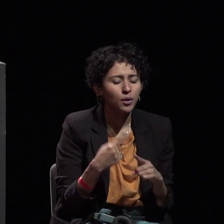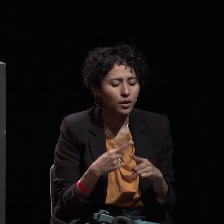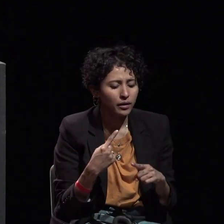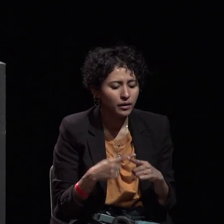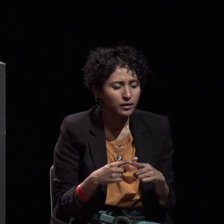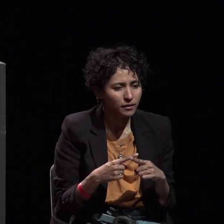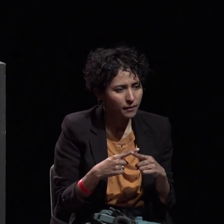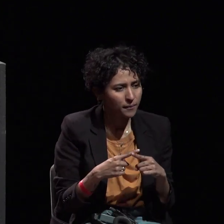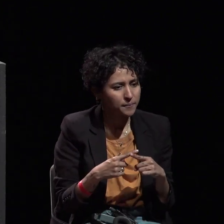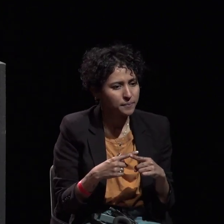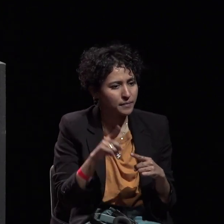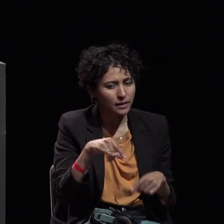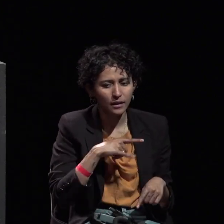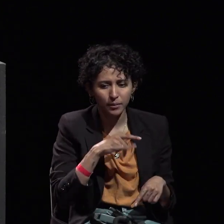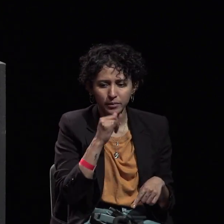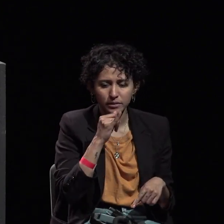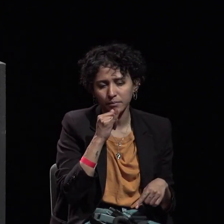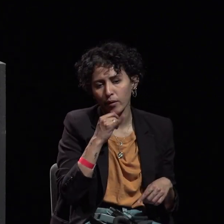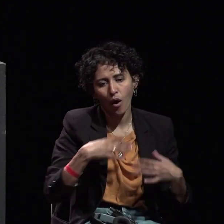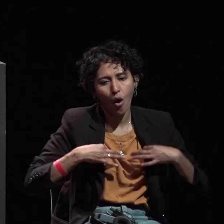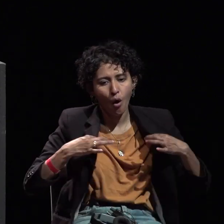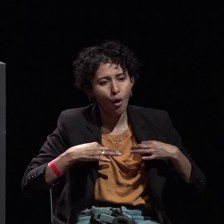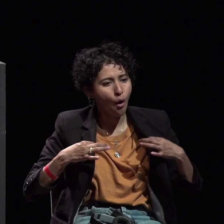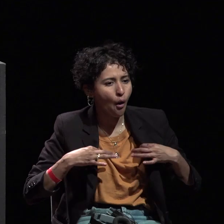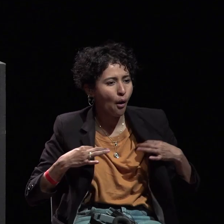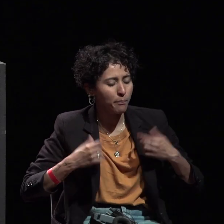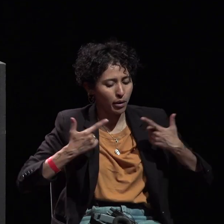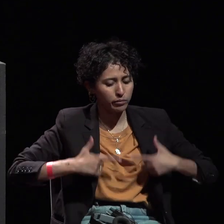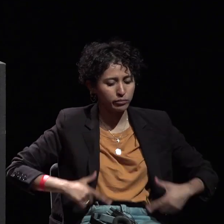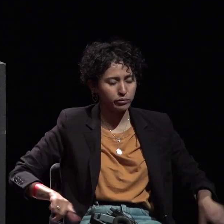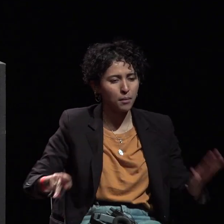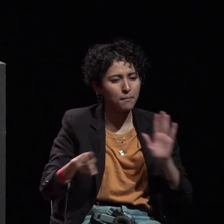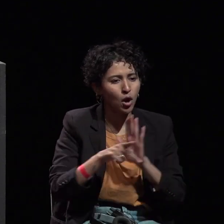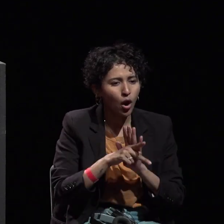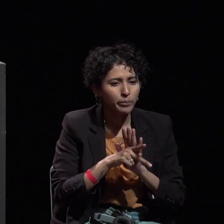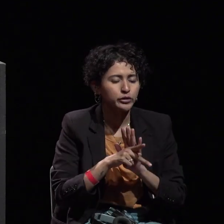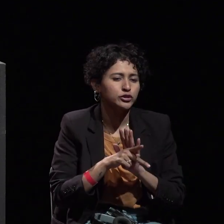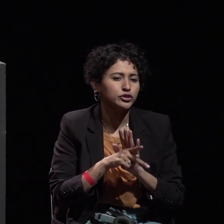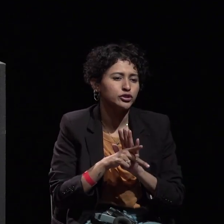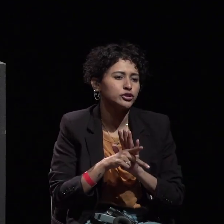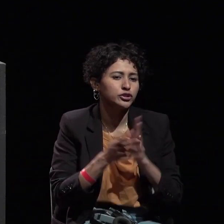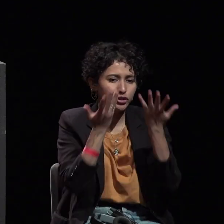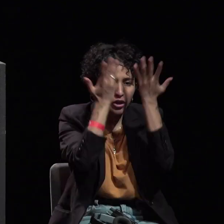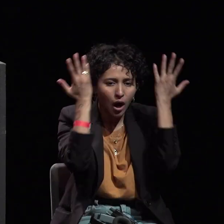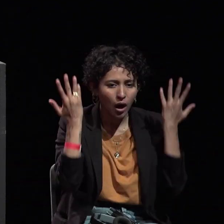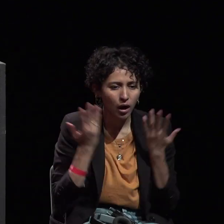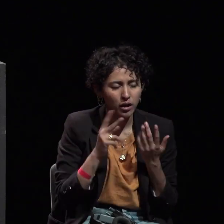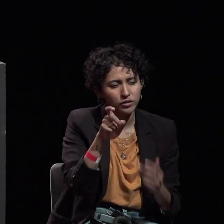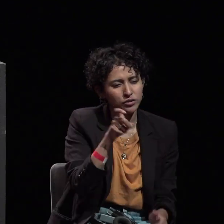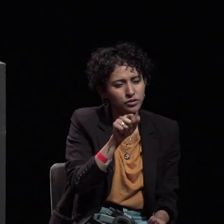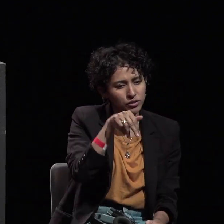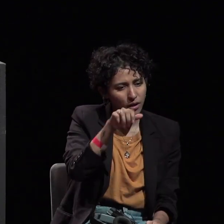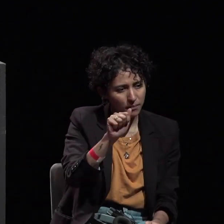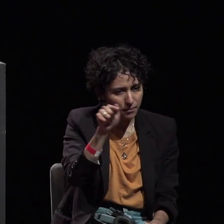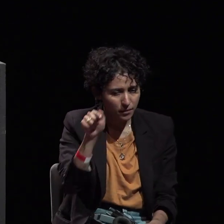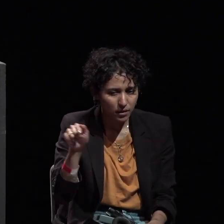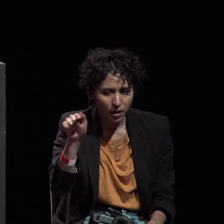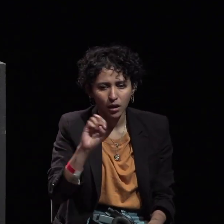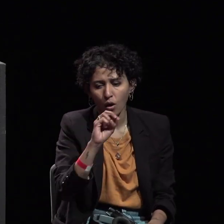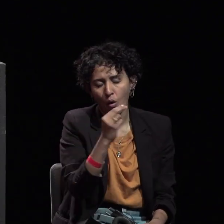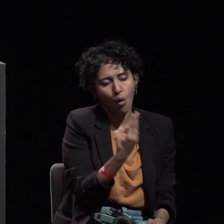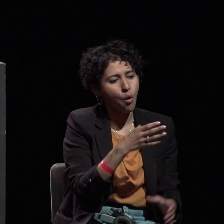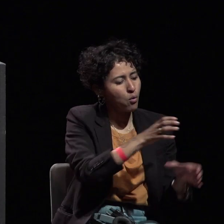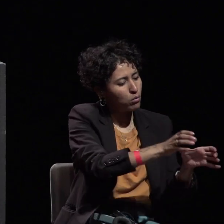as indumentárias dos xamãs mongóis, os Nkisi Kikongo, as esculturas funerárias da Balangã da Nova Guiné, ou as